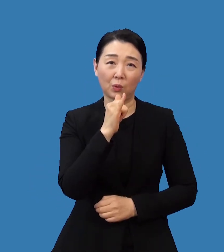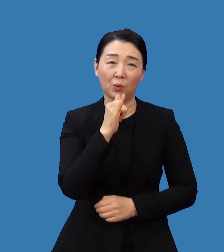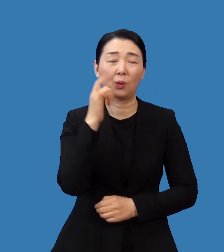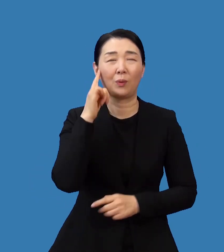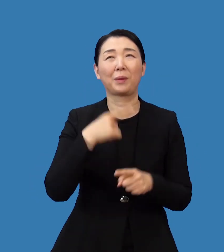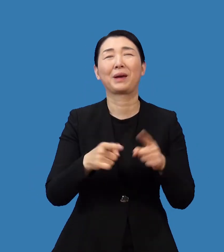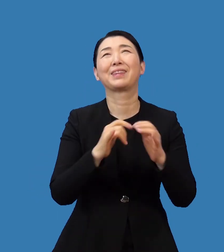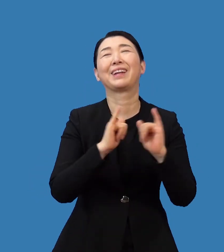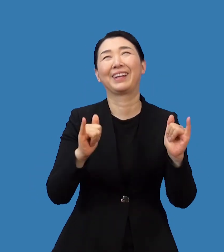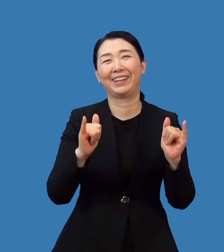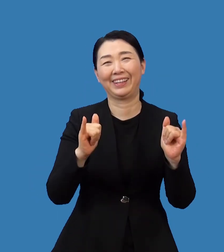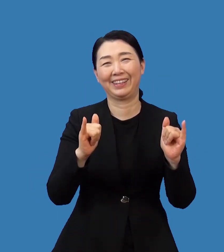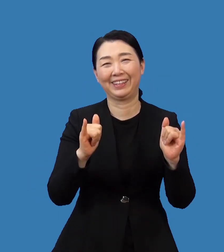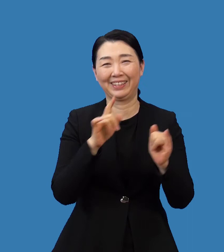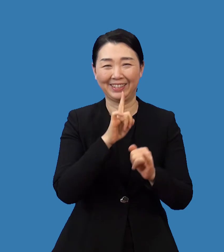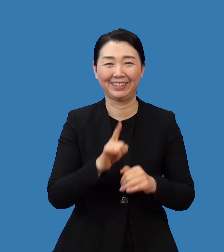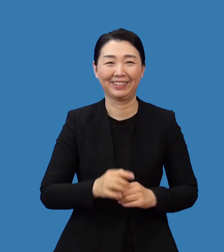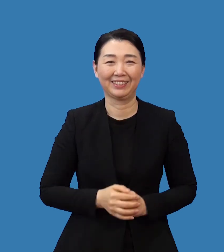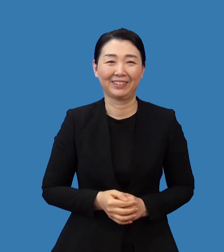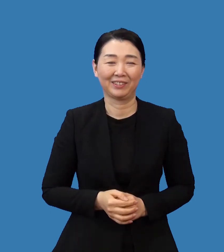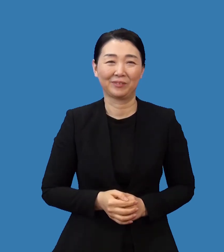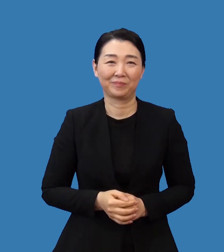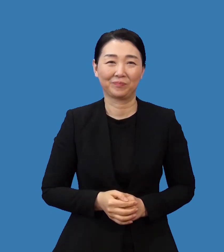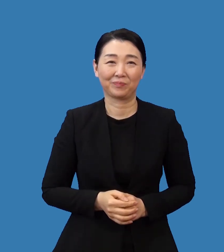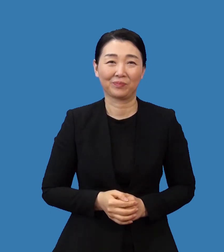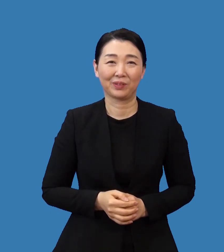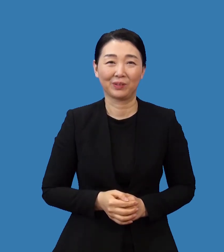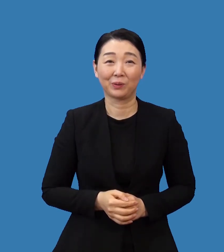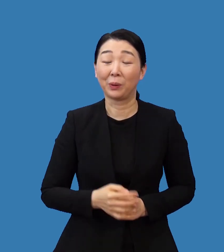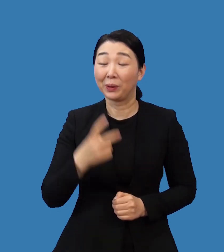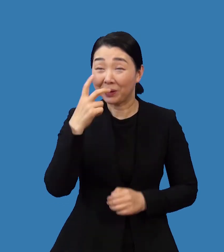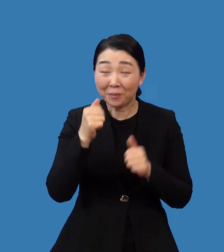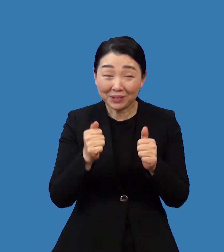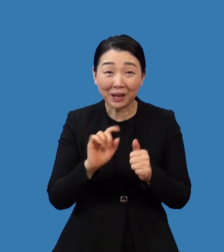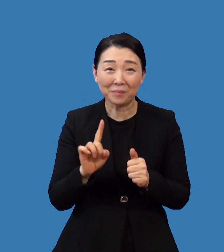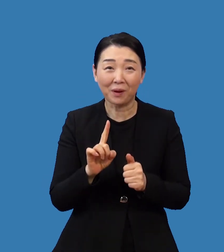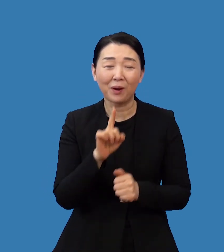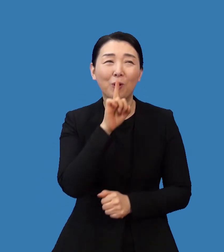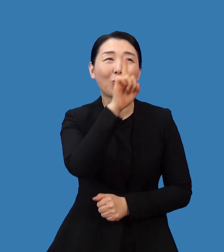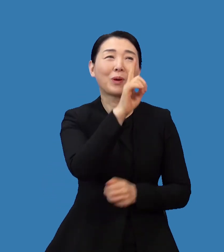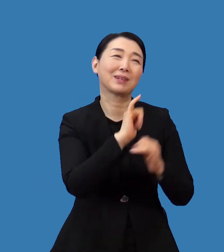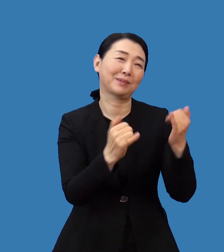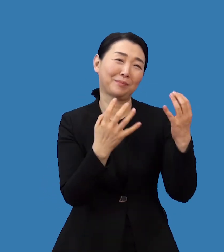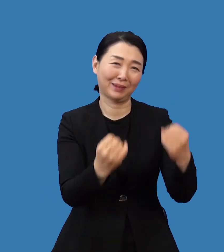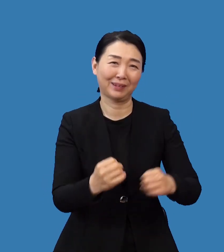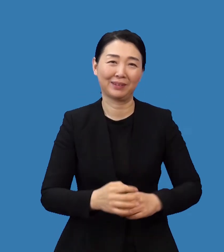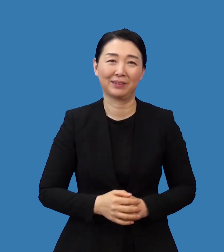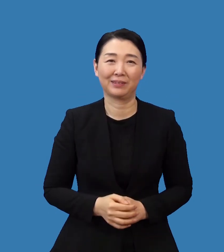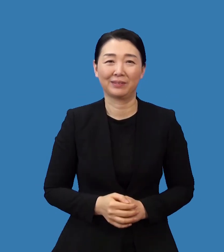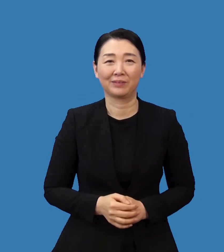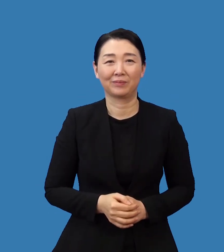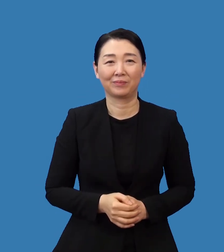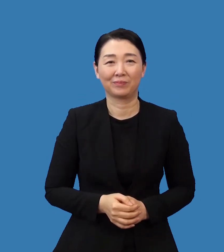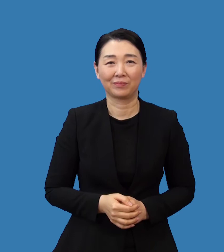판단하는 사람, 판사도 많아요. 또 검사도 많다. 고발하는 사람도 많아요. 그런데